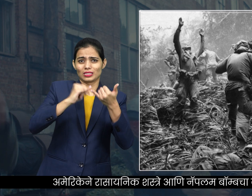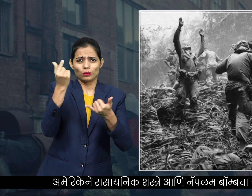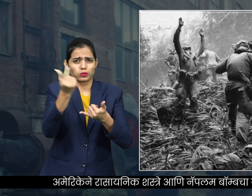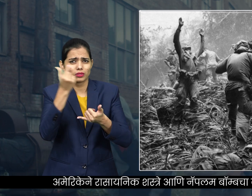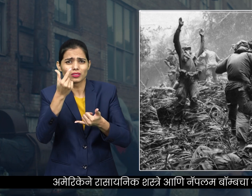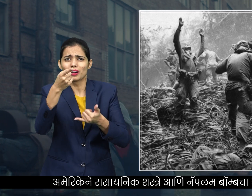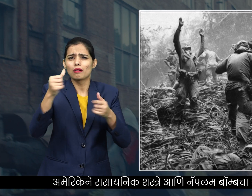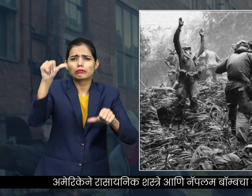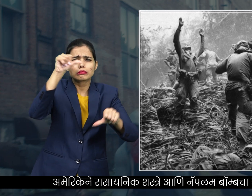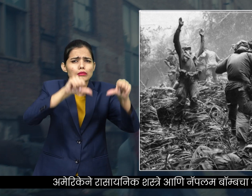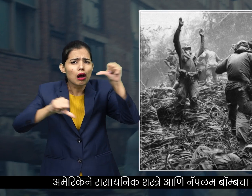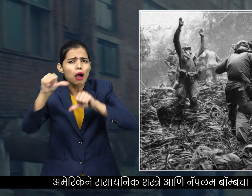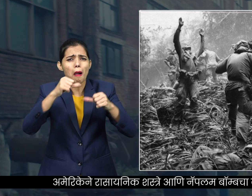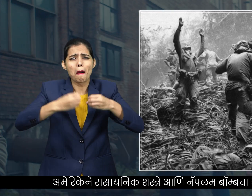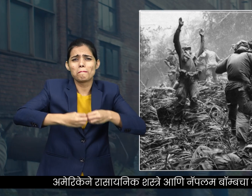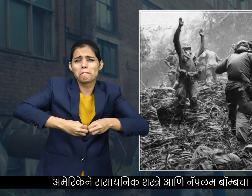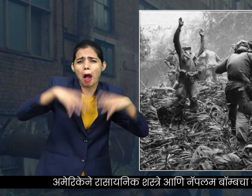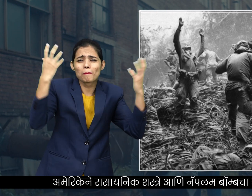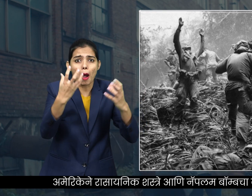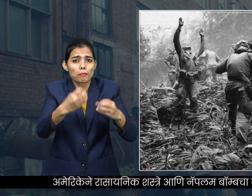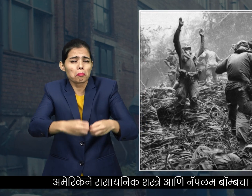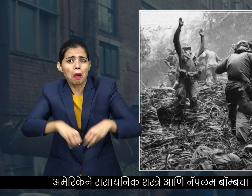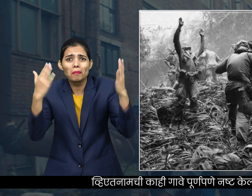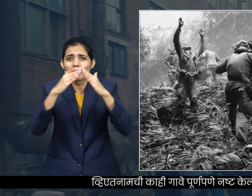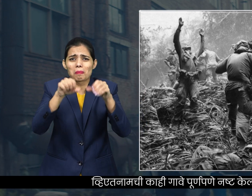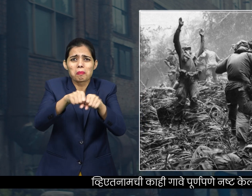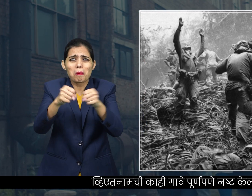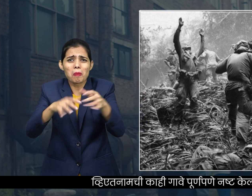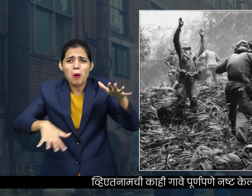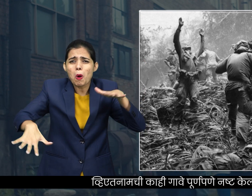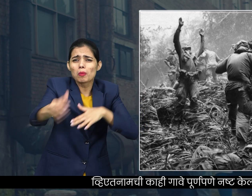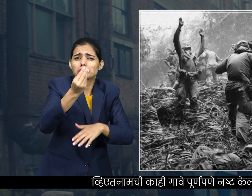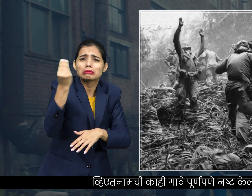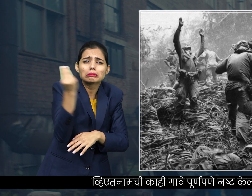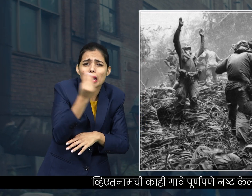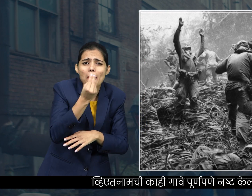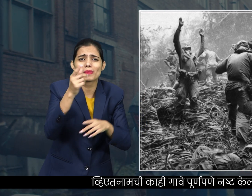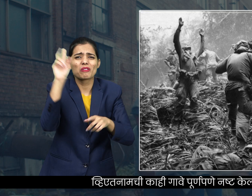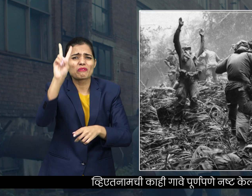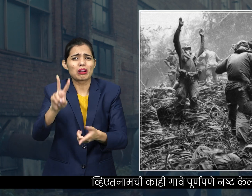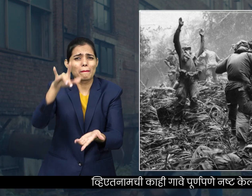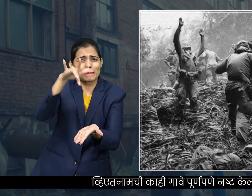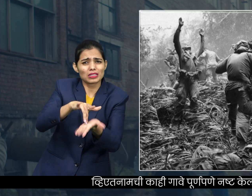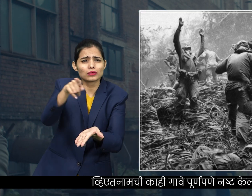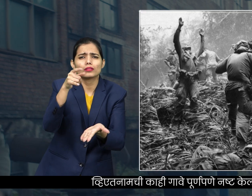अमेरिकेने रासायनिक शस्त्र आणि नॅपलम बॉम्बचा वापर केला. व्हिएतनामची काही गावं पूर्णपणे नष्ट केली.